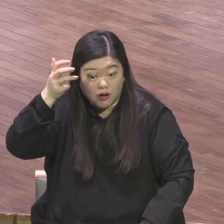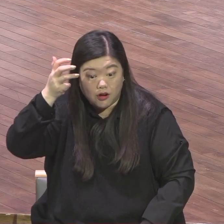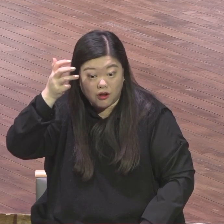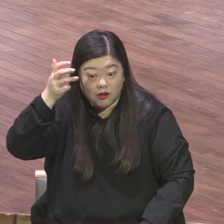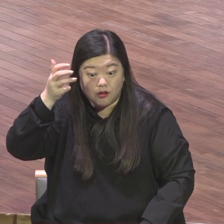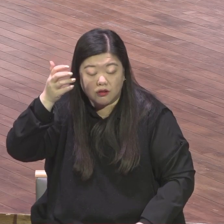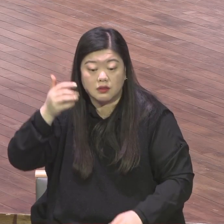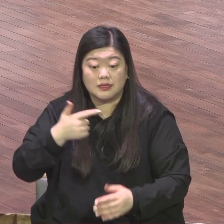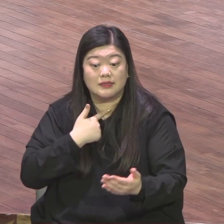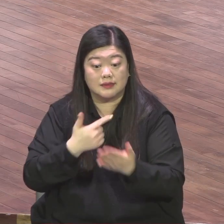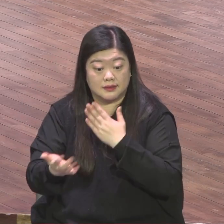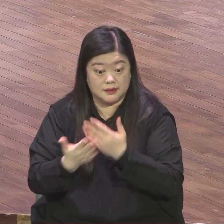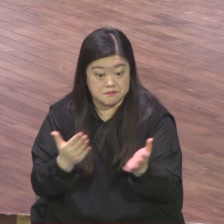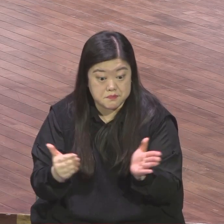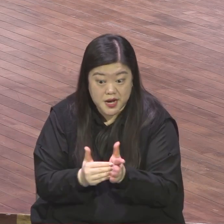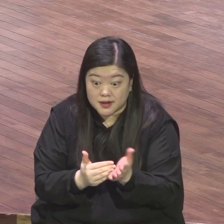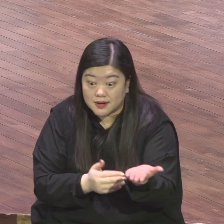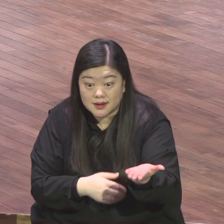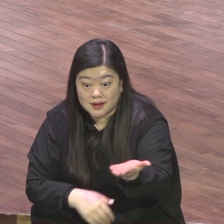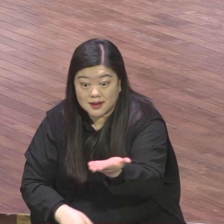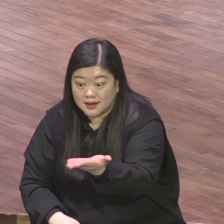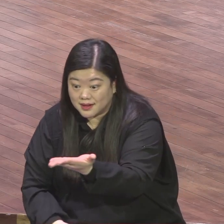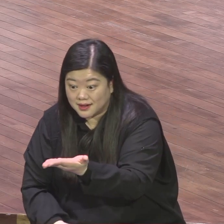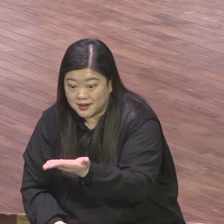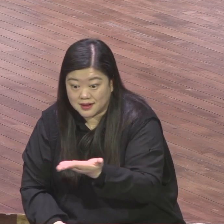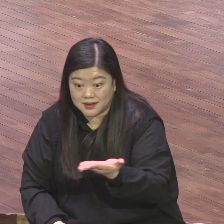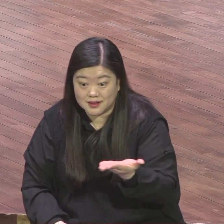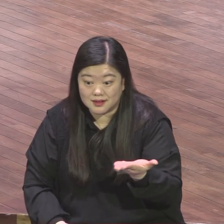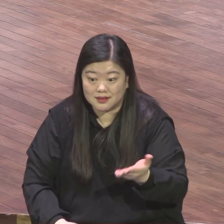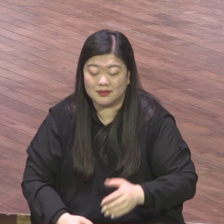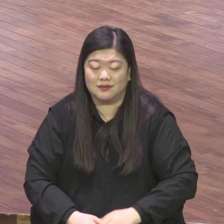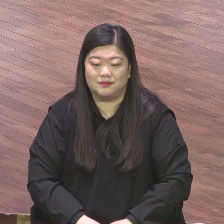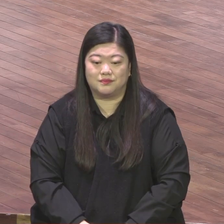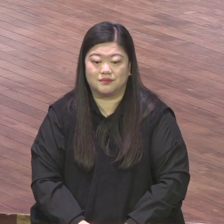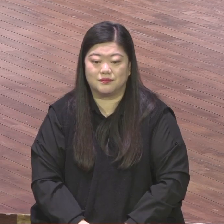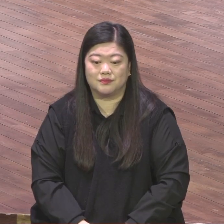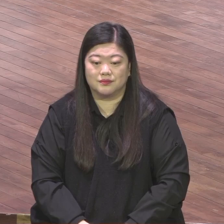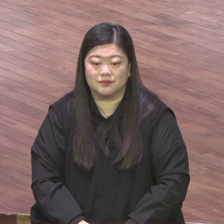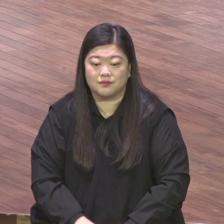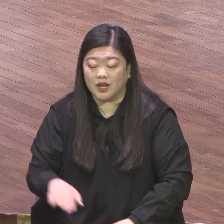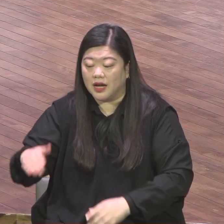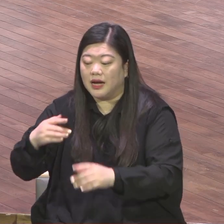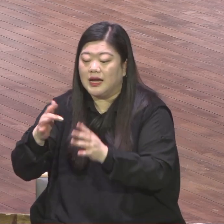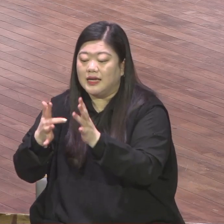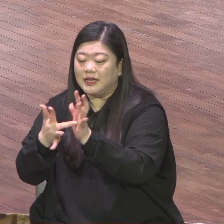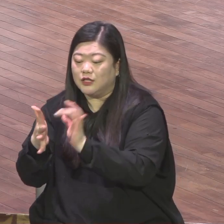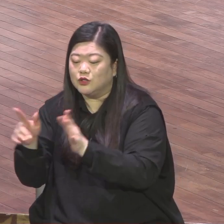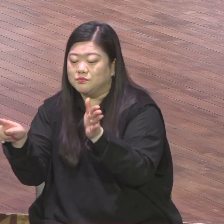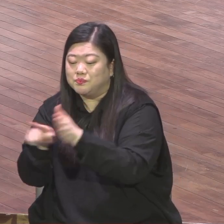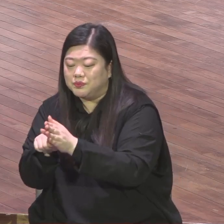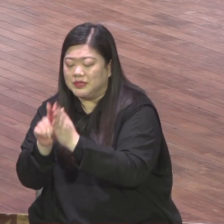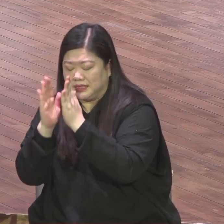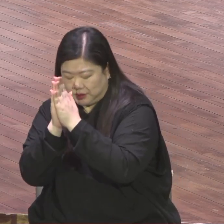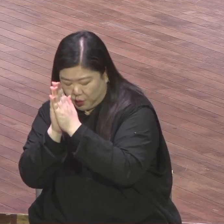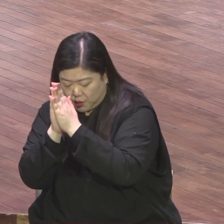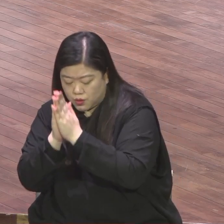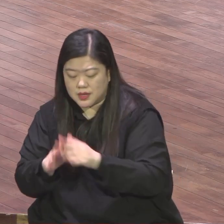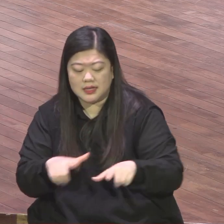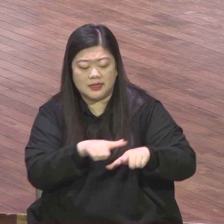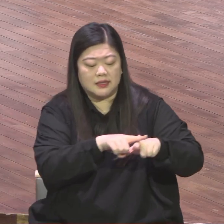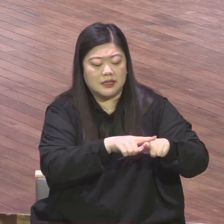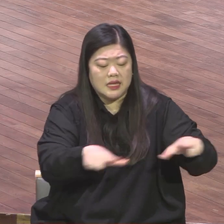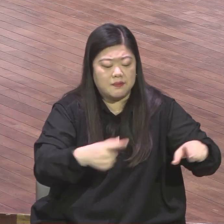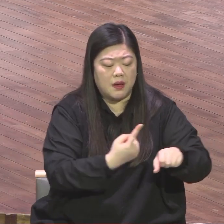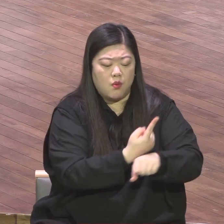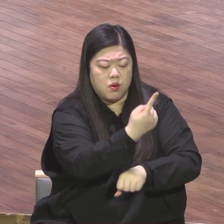함 처음 해보세요. 자, 우리 기도는요, 세상 종교와 다릅니다. 언약 붙잡는 기도해야 돼요.